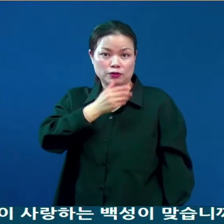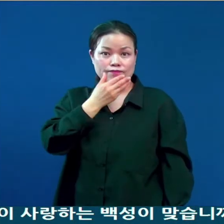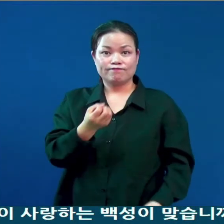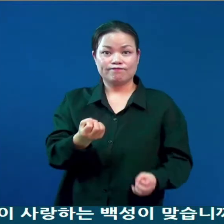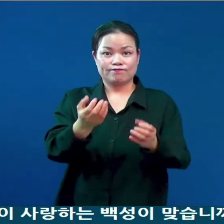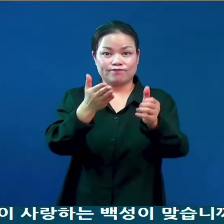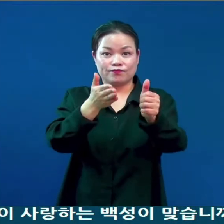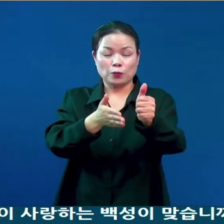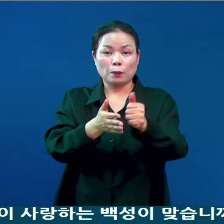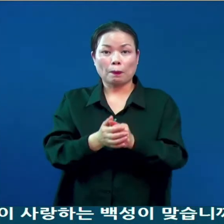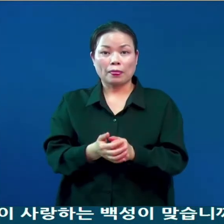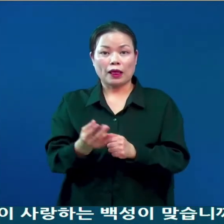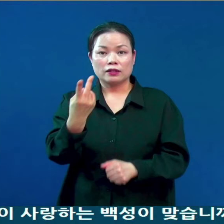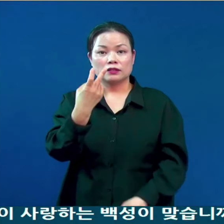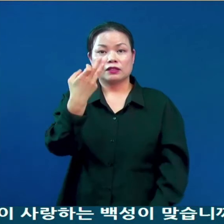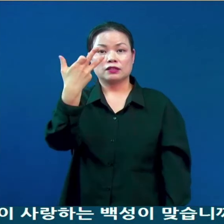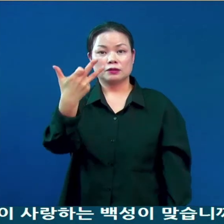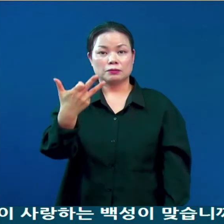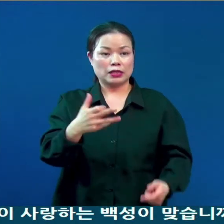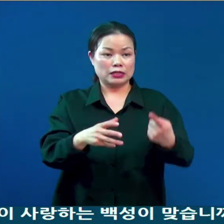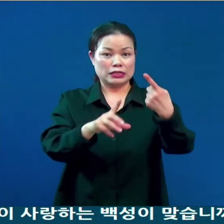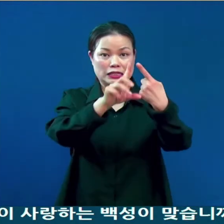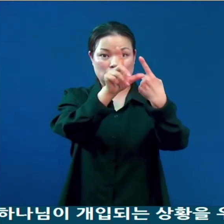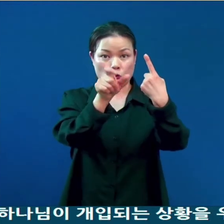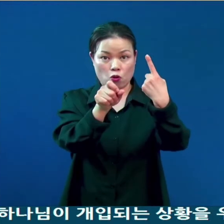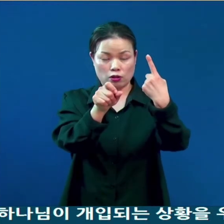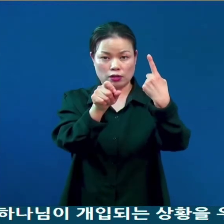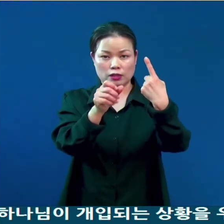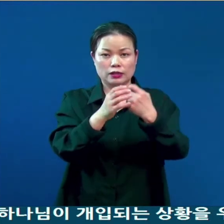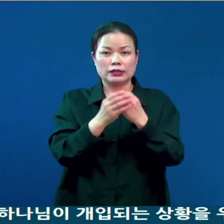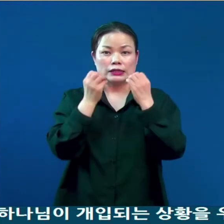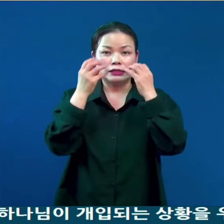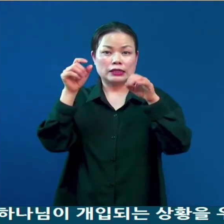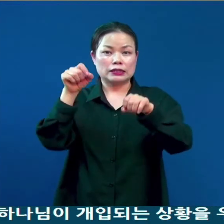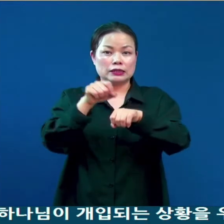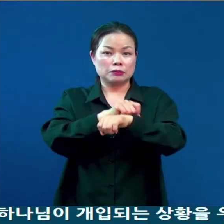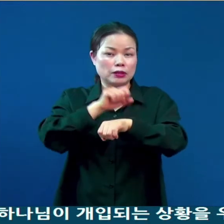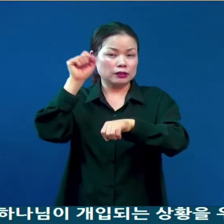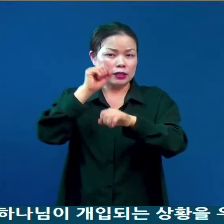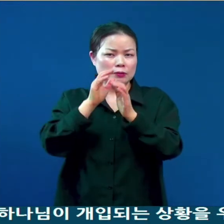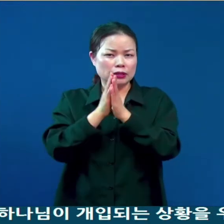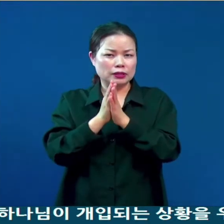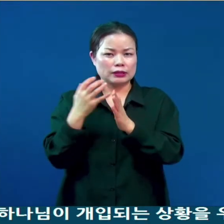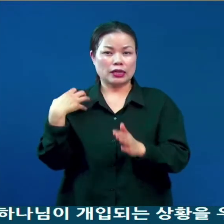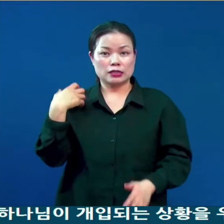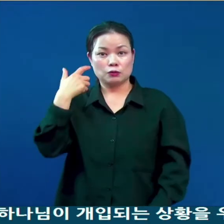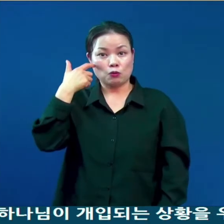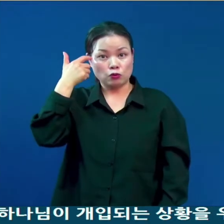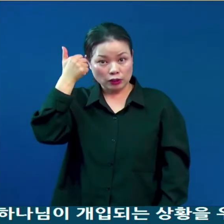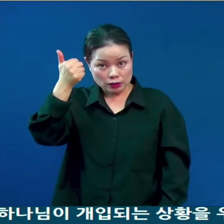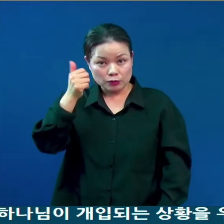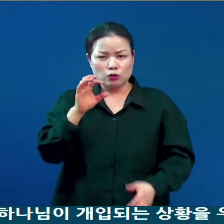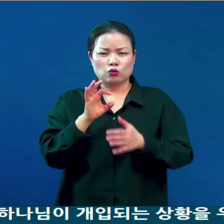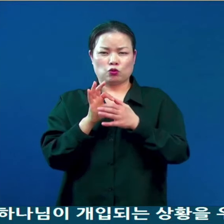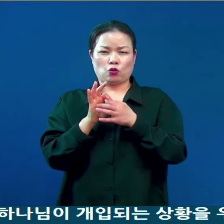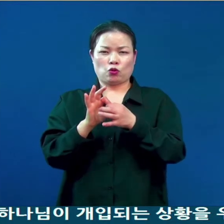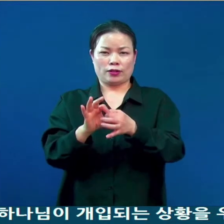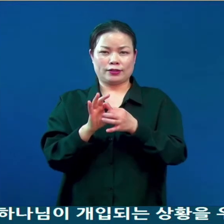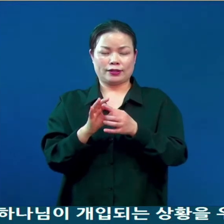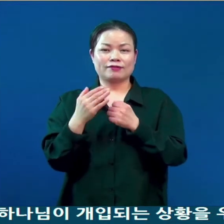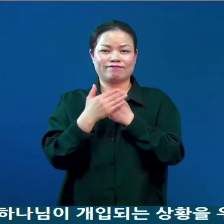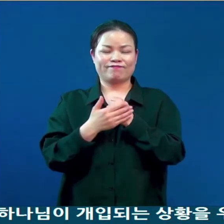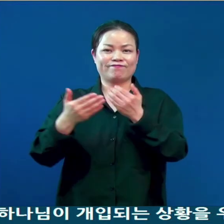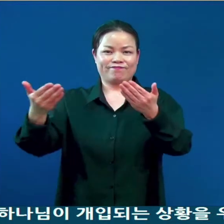축복합니다. 여러분, 2018년도 1월 달에 우리 신년 특별 새벽 기도회 담임 목사님의 말씀을 통해서 우리는